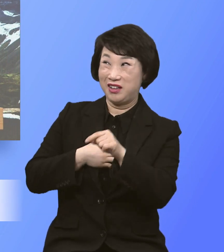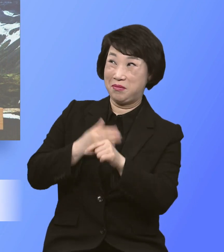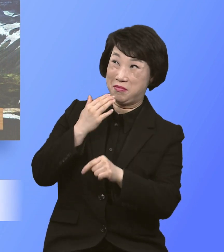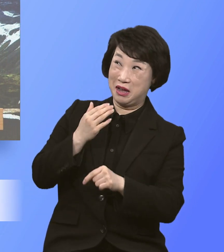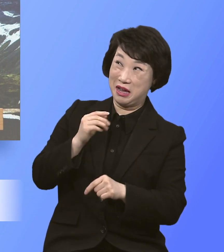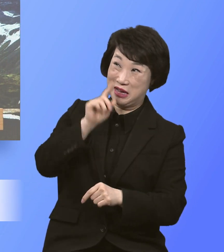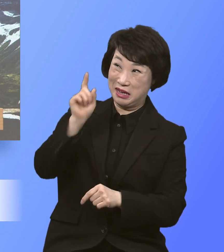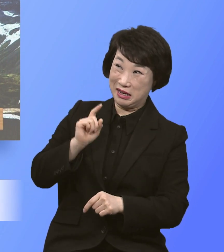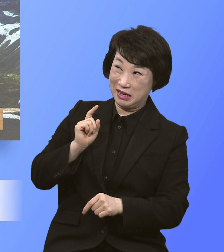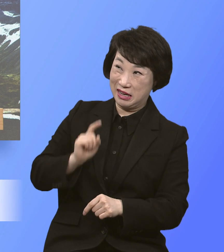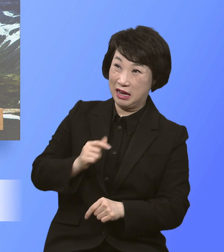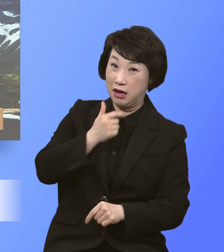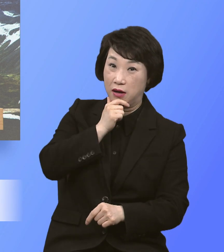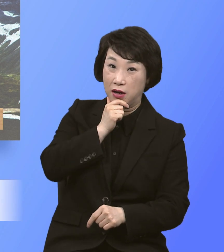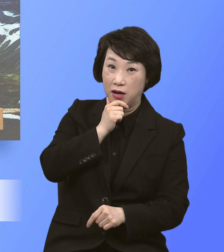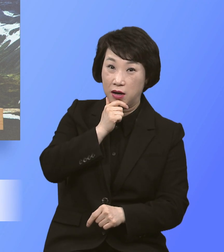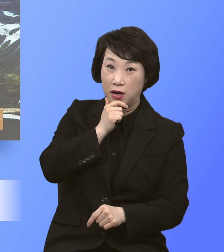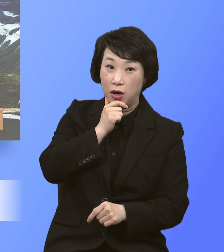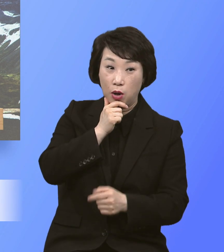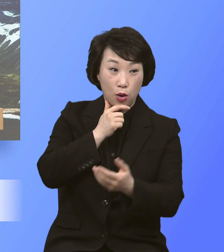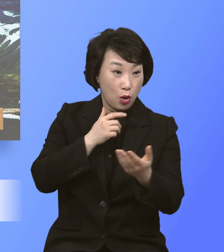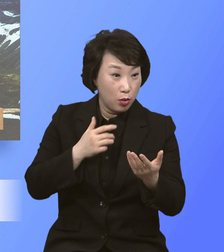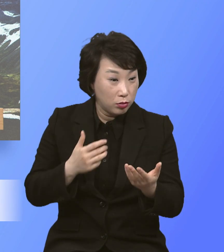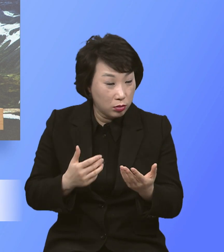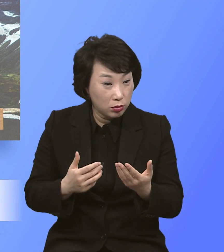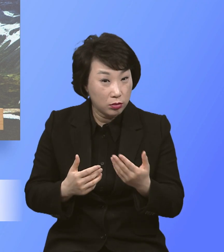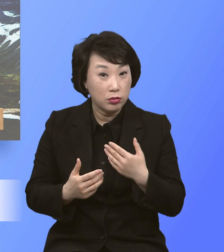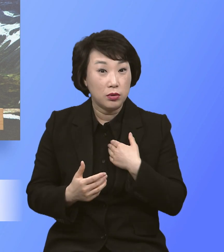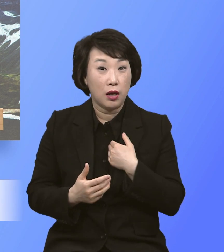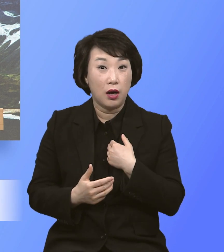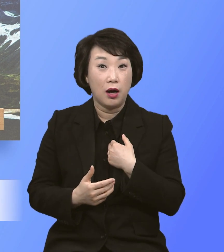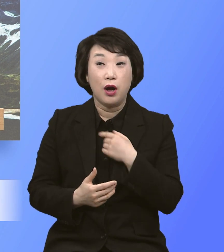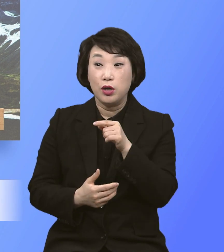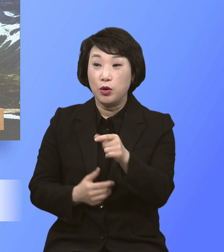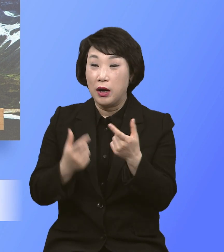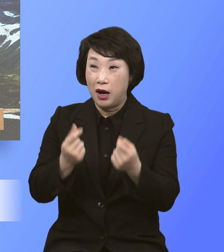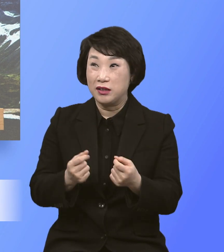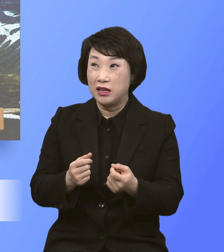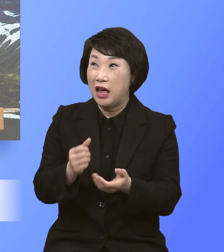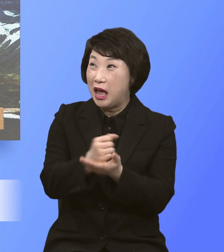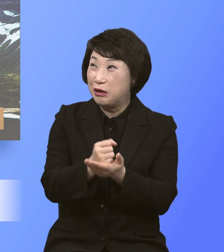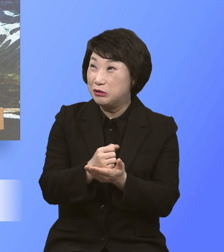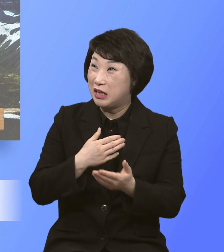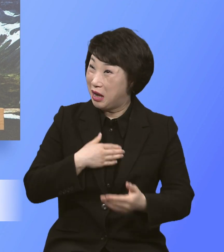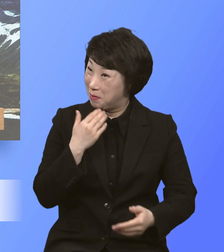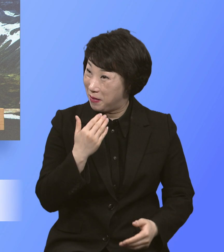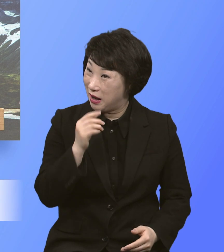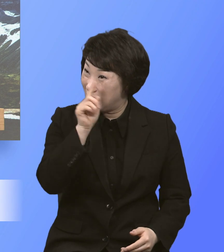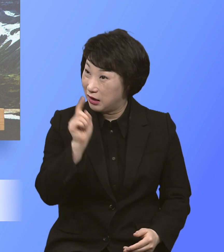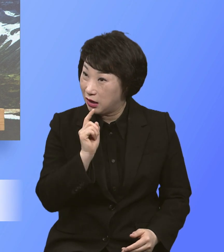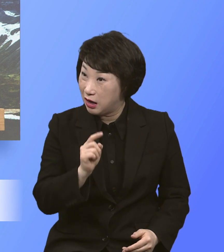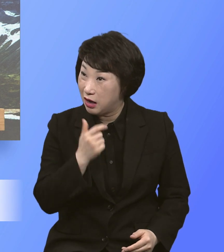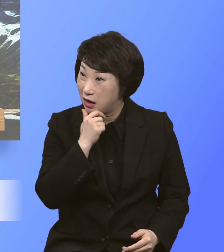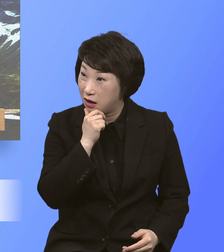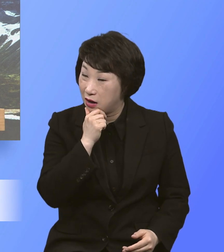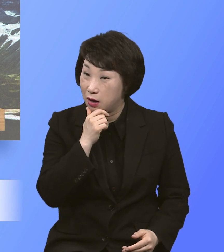그게? 응? 내게 그런 횡재가 있겠나?